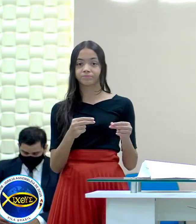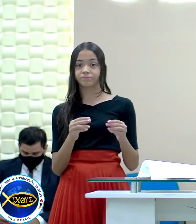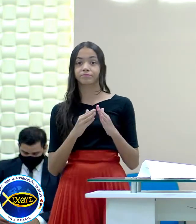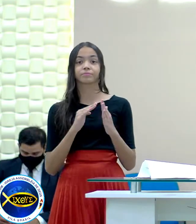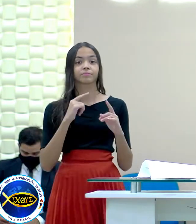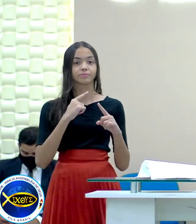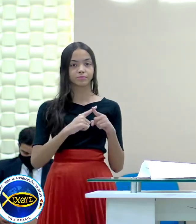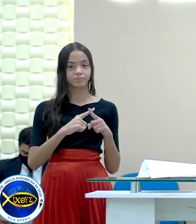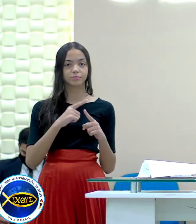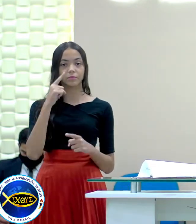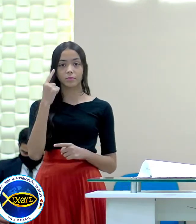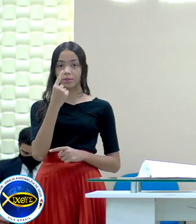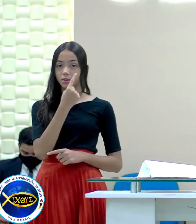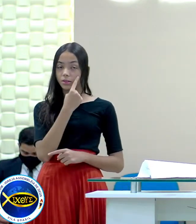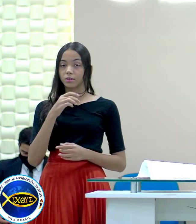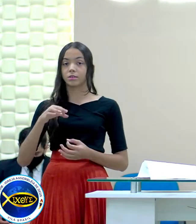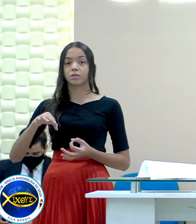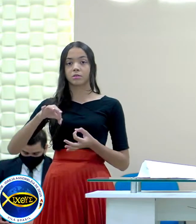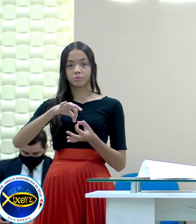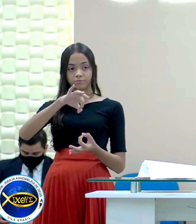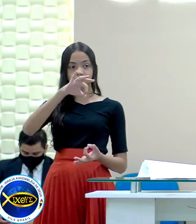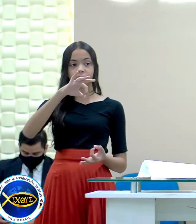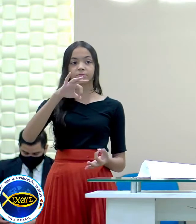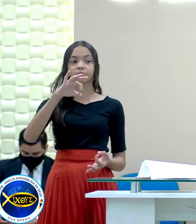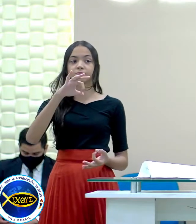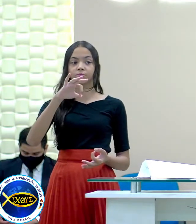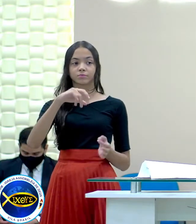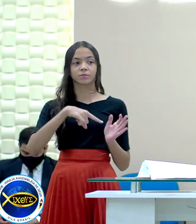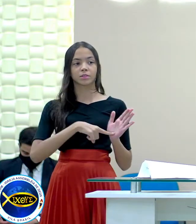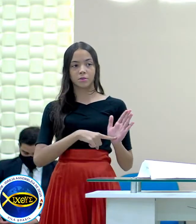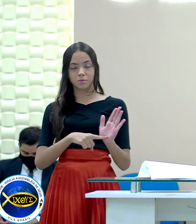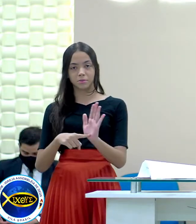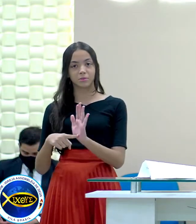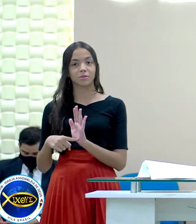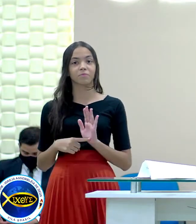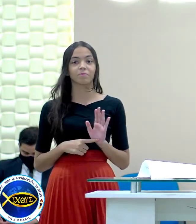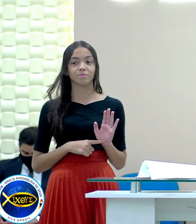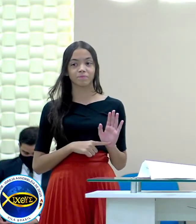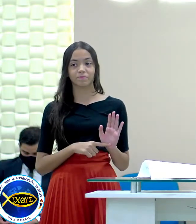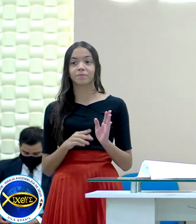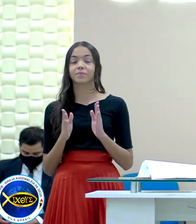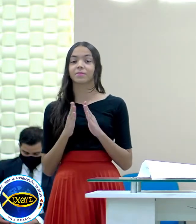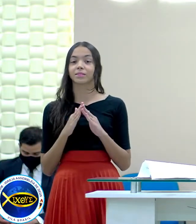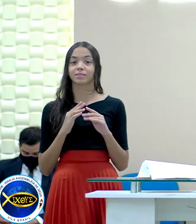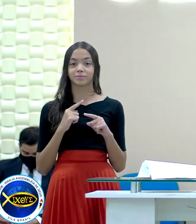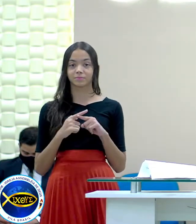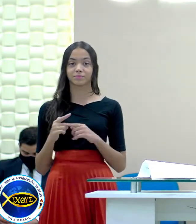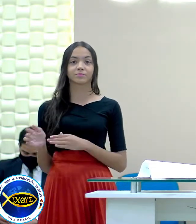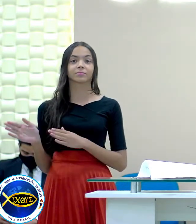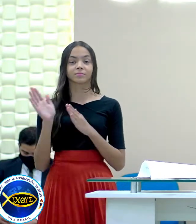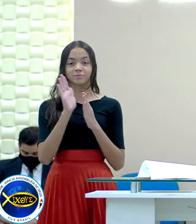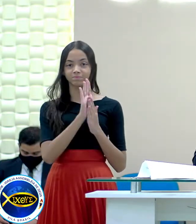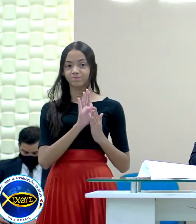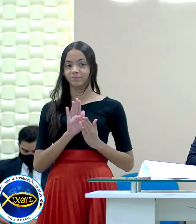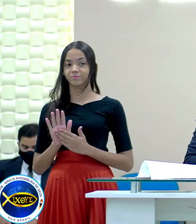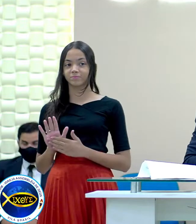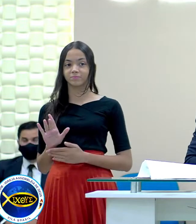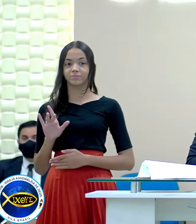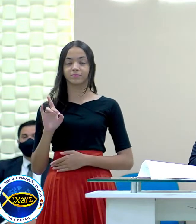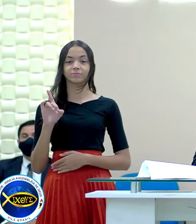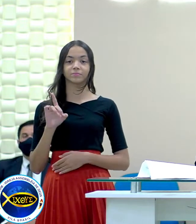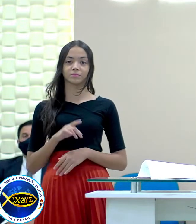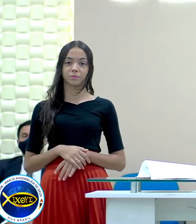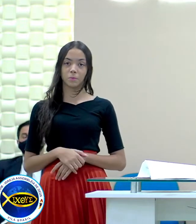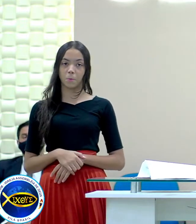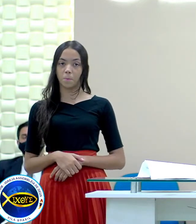espirituais, continua se manifestando no meio da sua igreja. Louvado seja o nome do Senhor para todo